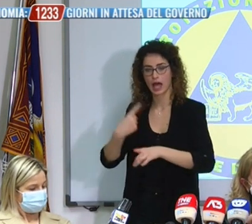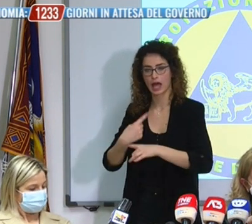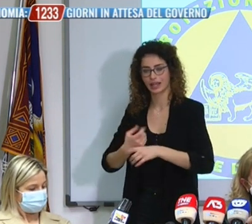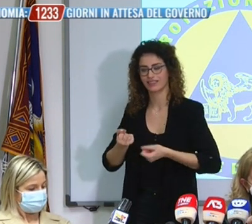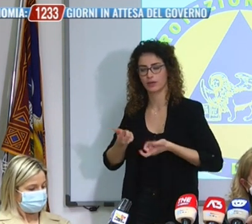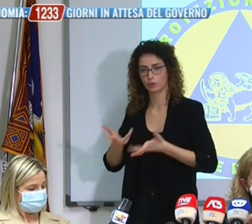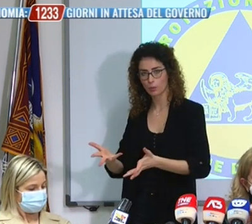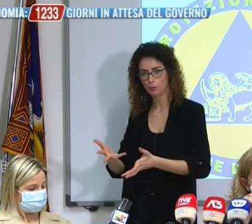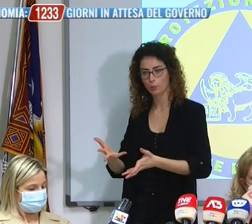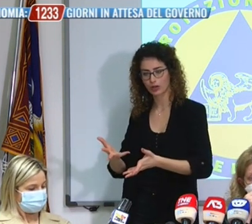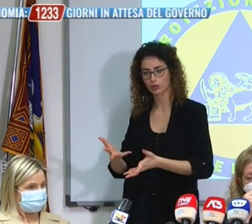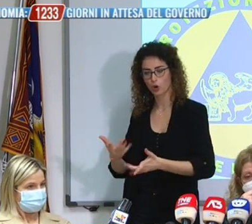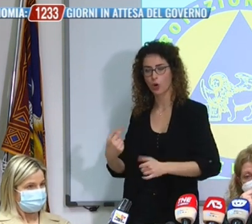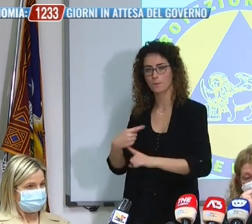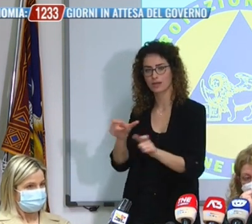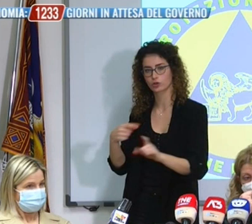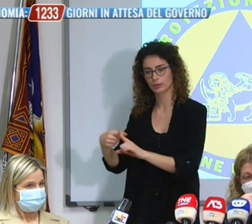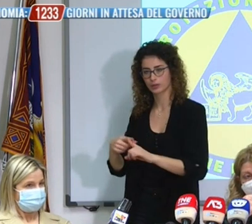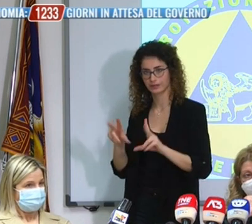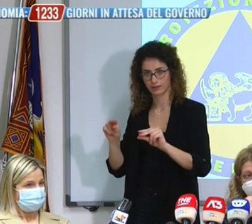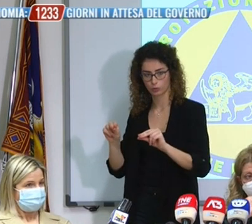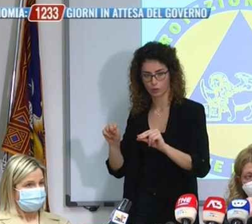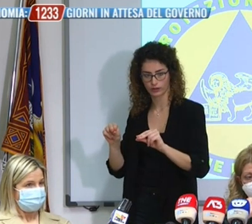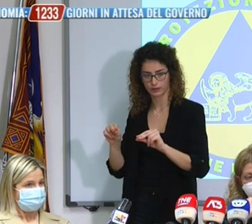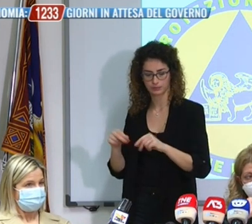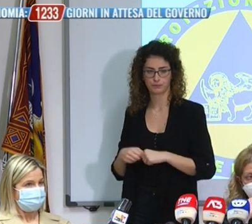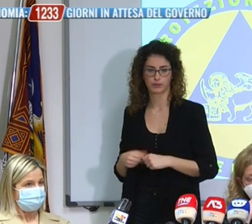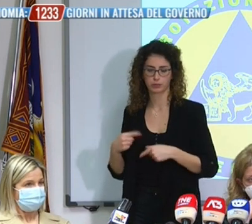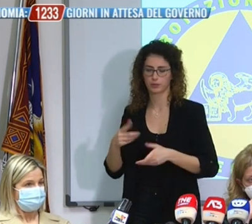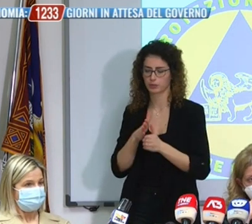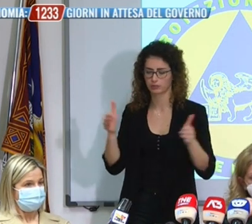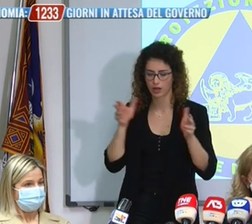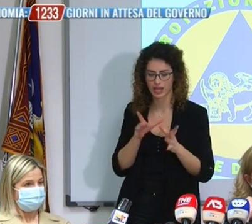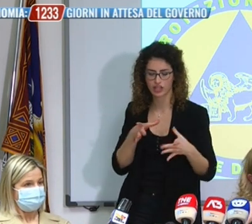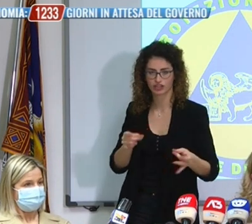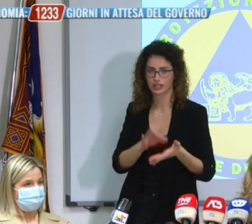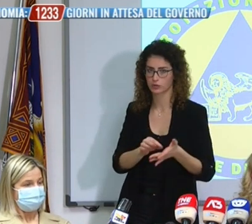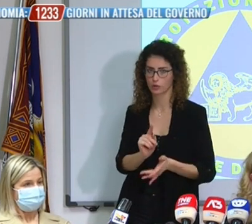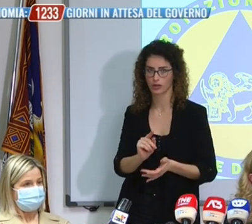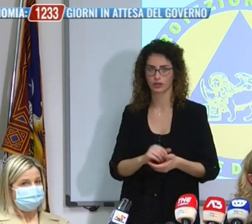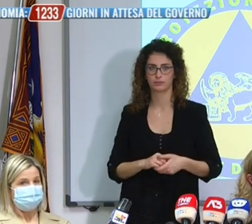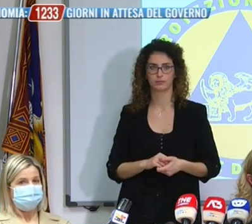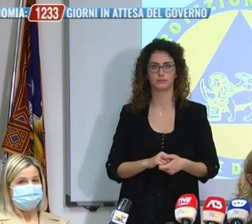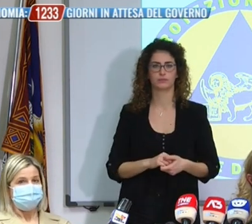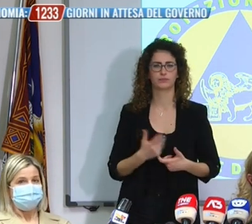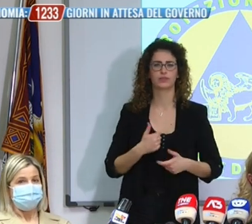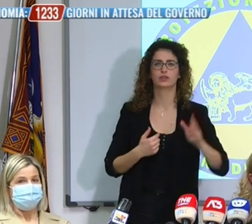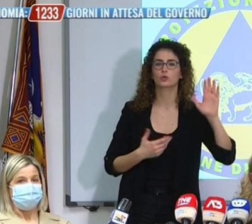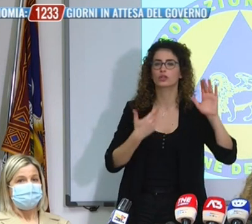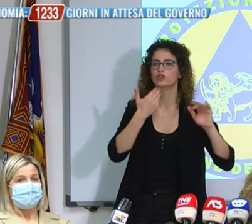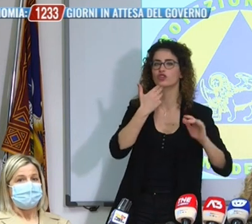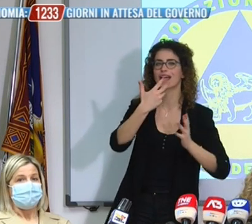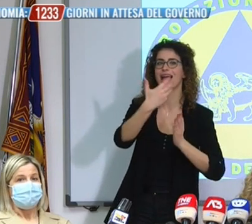il numero dei nuovi casi. Quindi non è sulla scuola l'incidenza. Sai le conseguenze